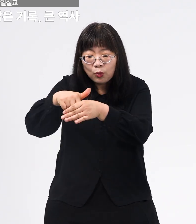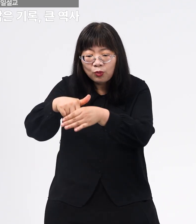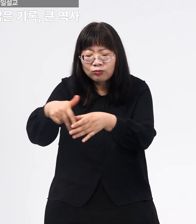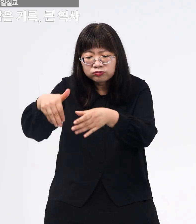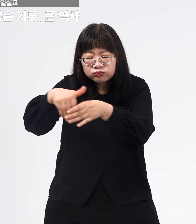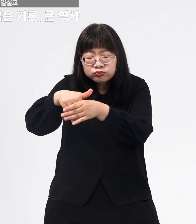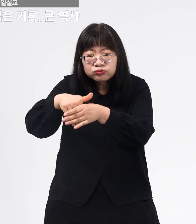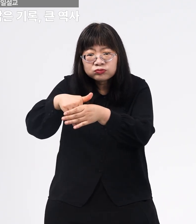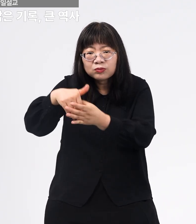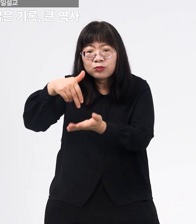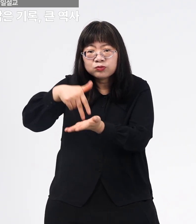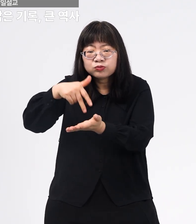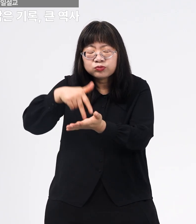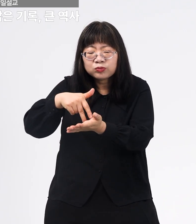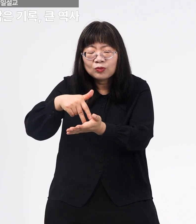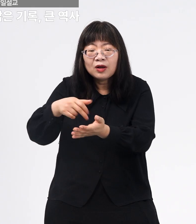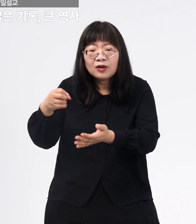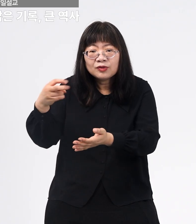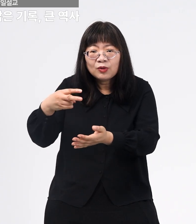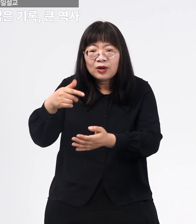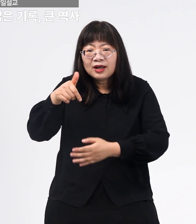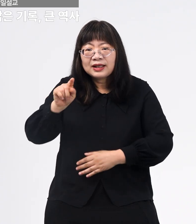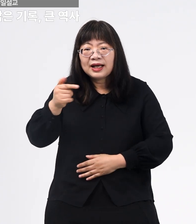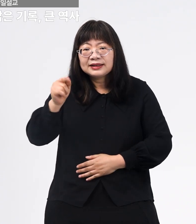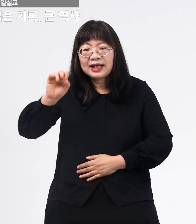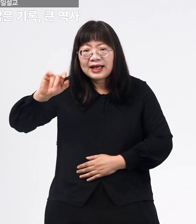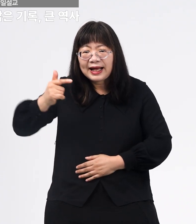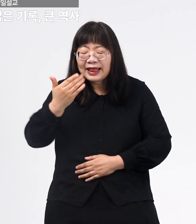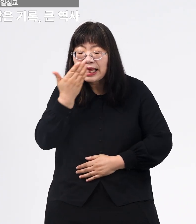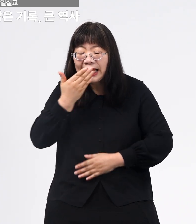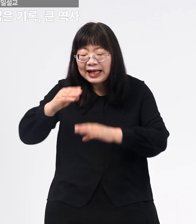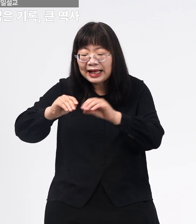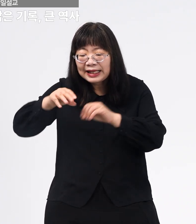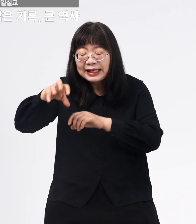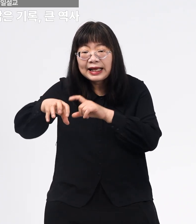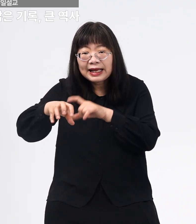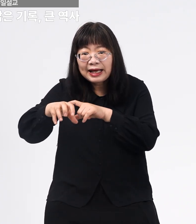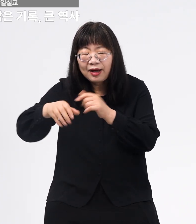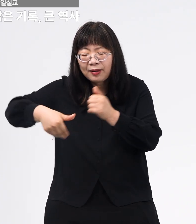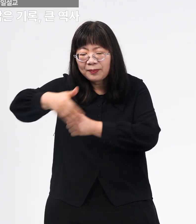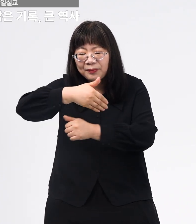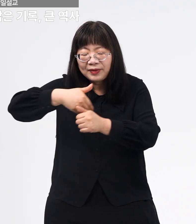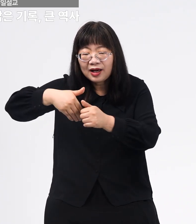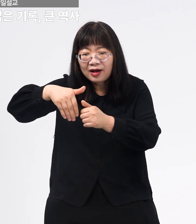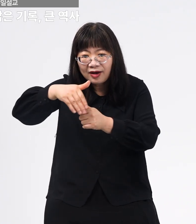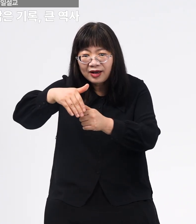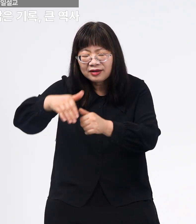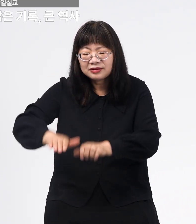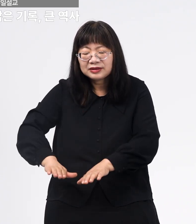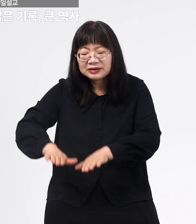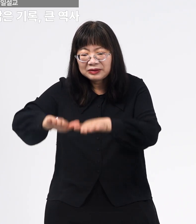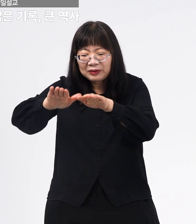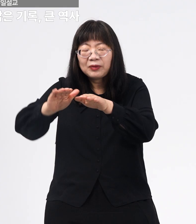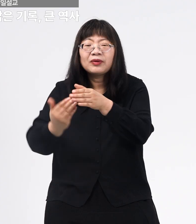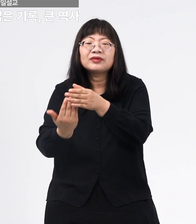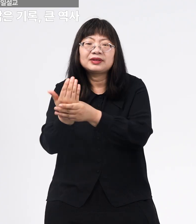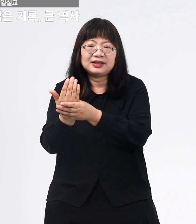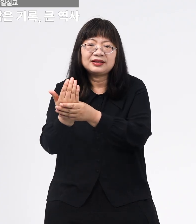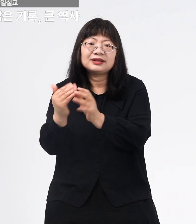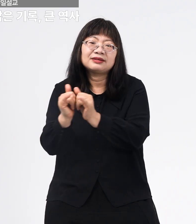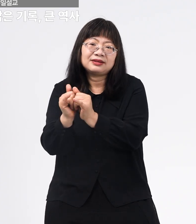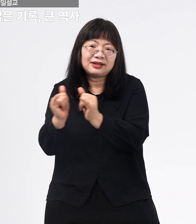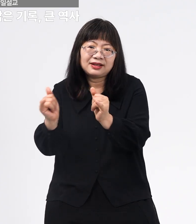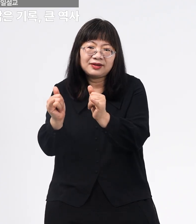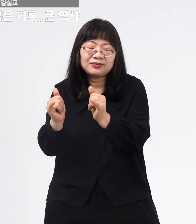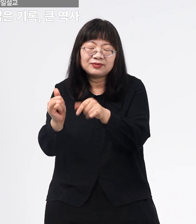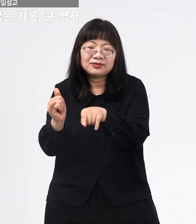문화적으로 또 가나안의 배경 속에서 생겨진 집안이고 인물이라고 보는 것이